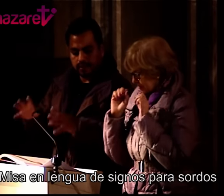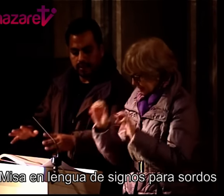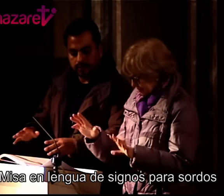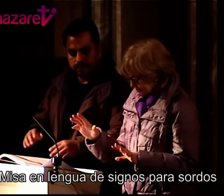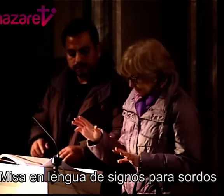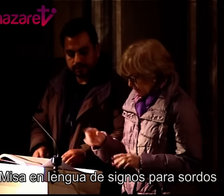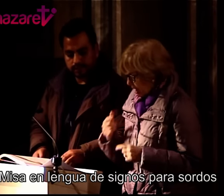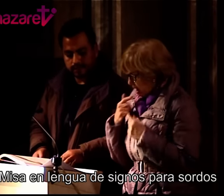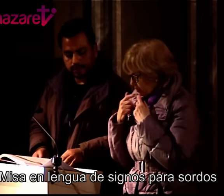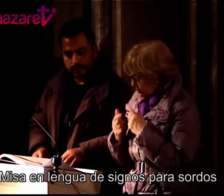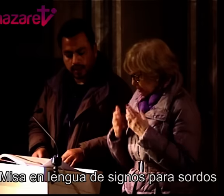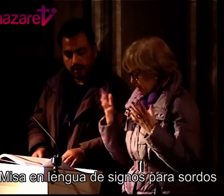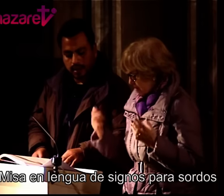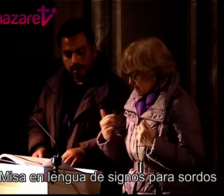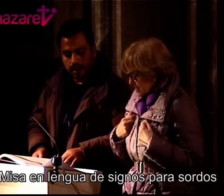¿por qué me has abandonado?